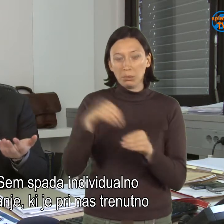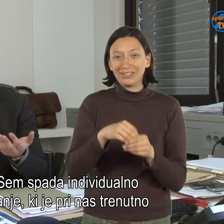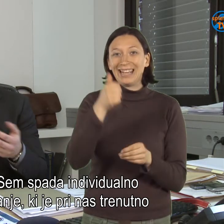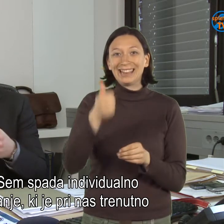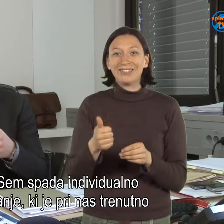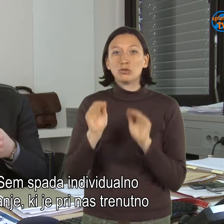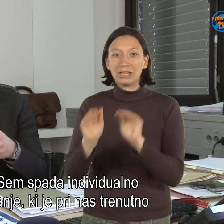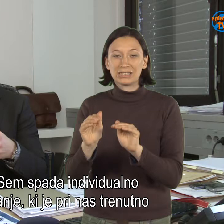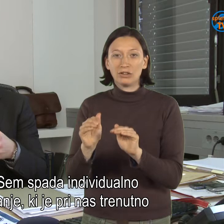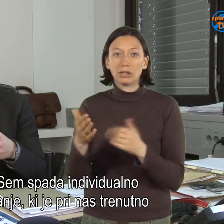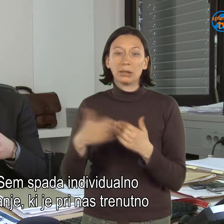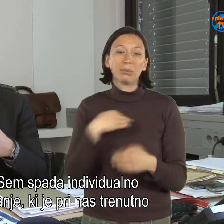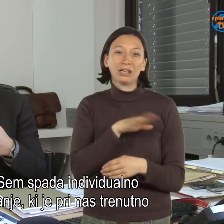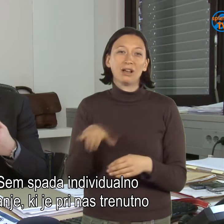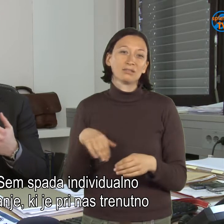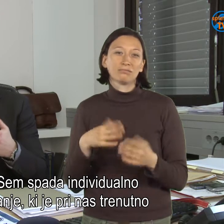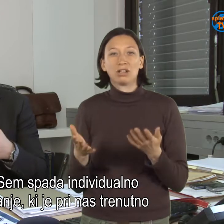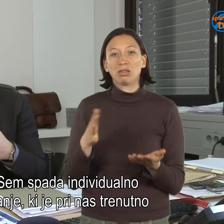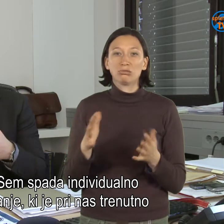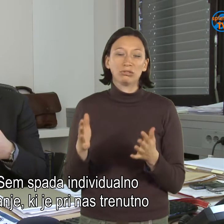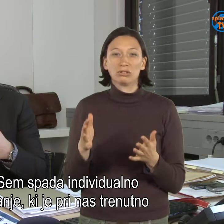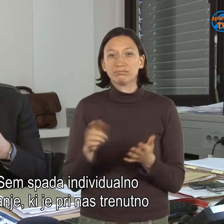to individualno zavarovanje, ki je pri nas trenutno